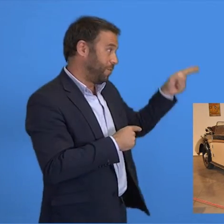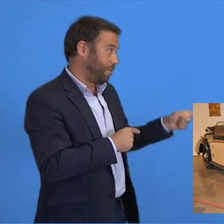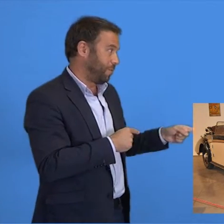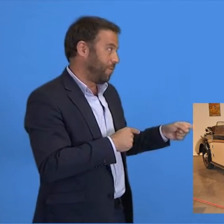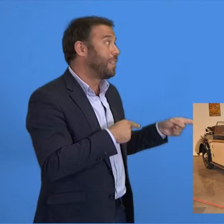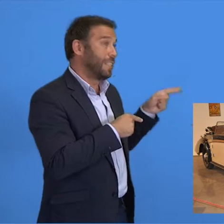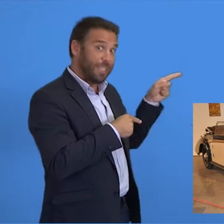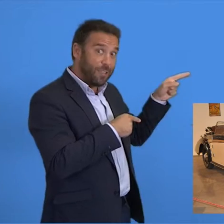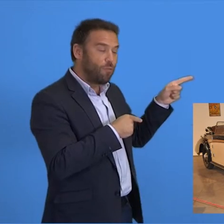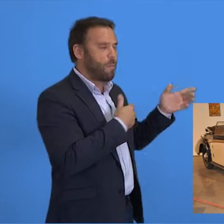marchanguiloré